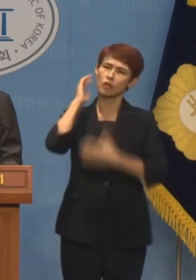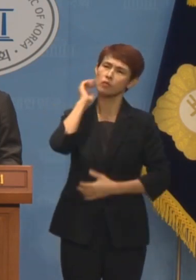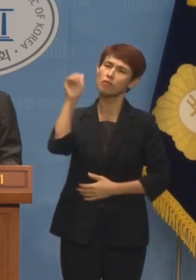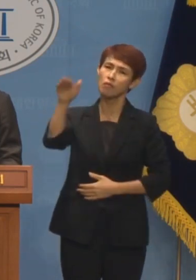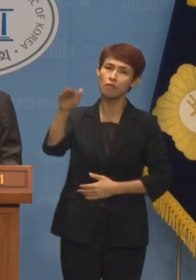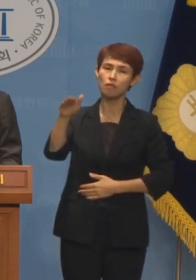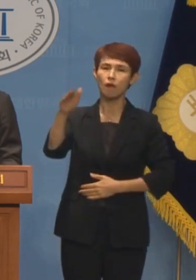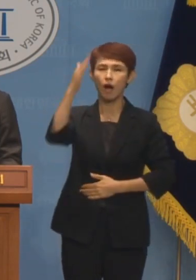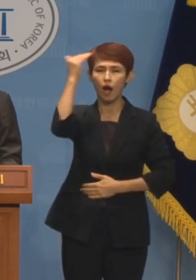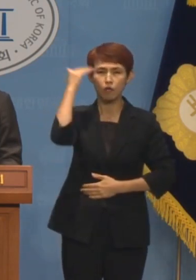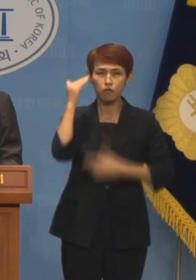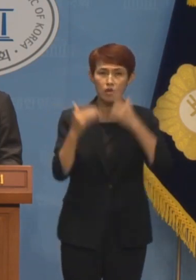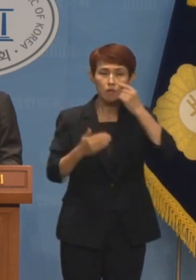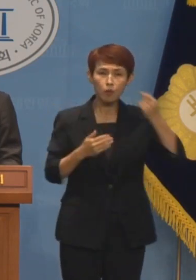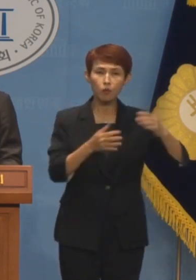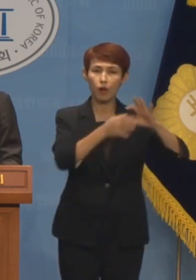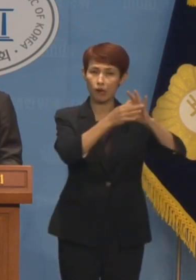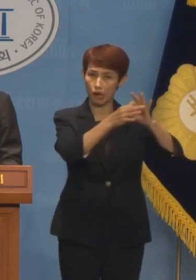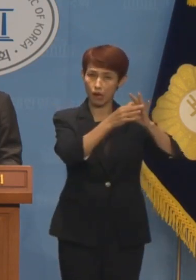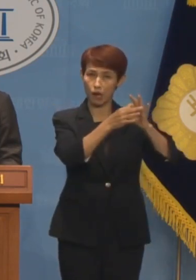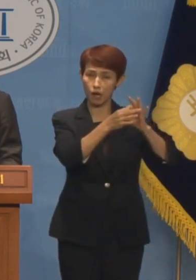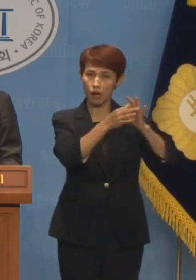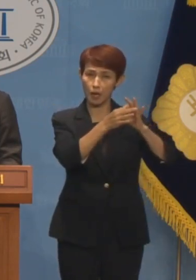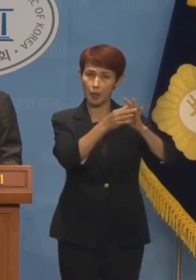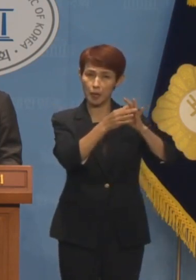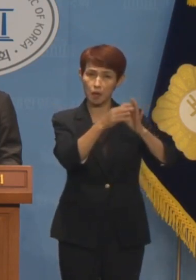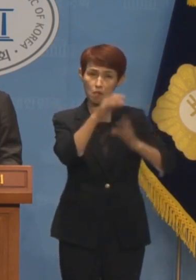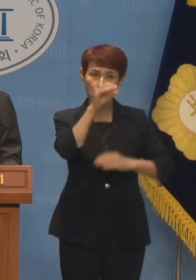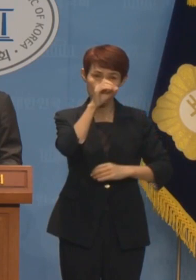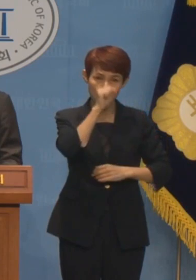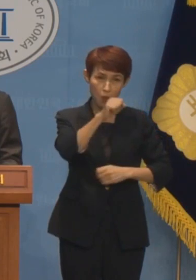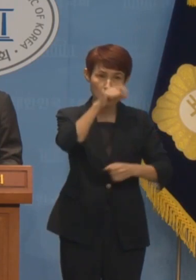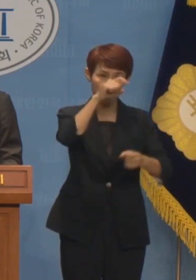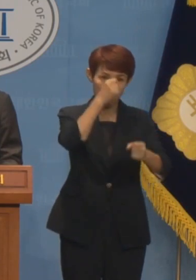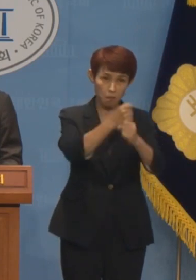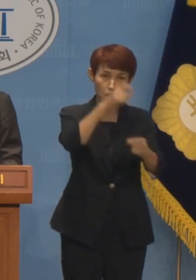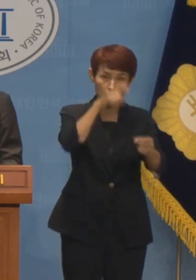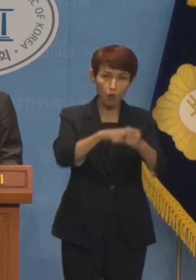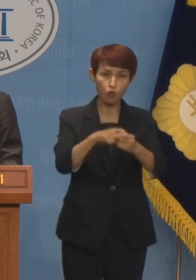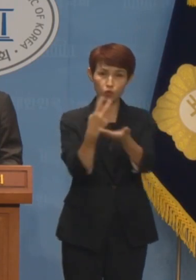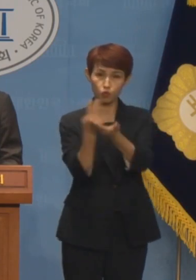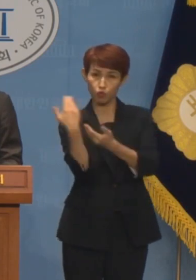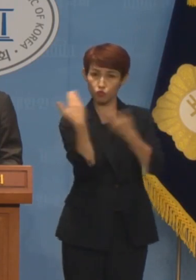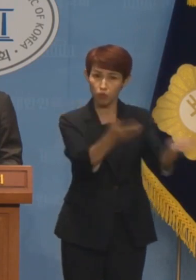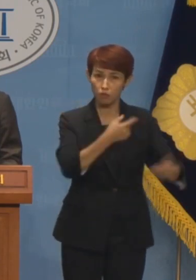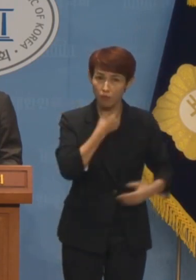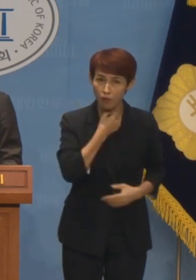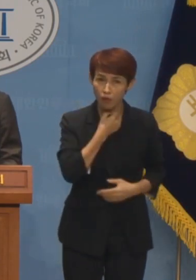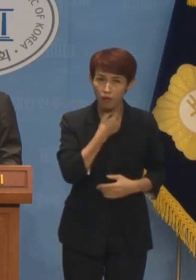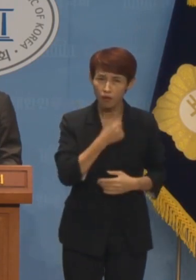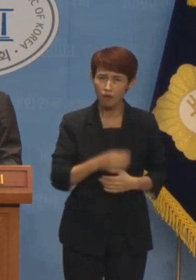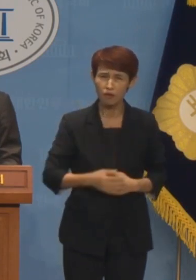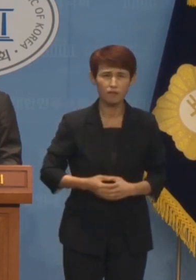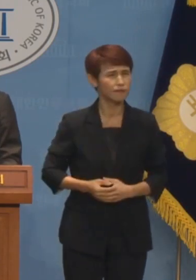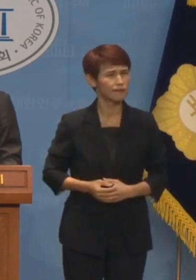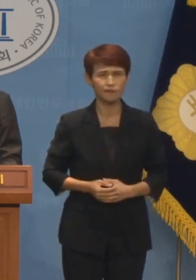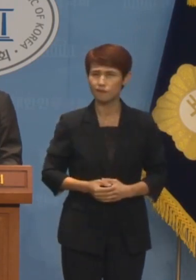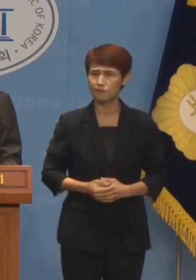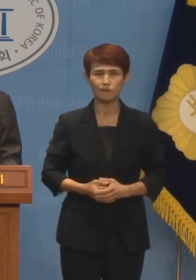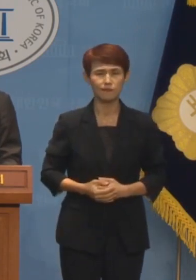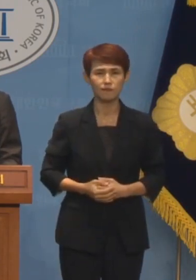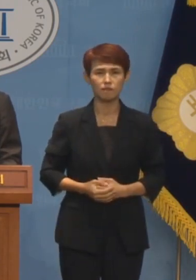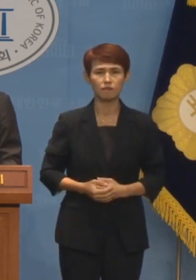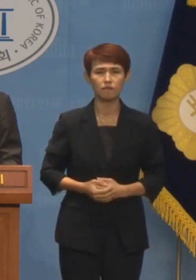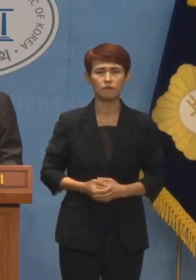한일 관계를 위해 독도까지 내줘도 상관없다고 생각합니까?